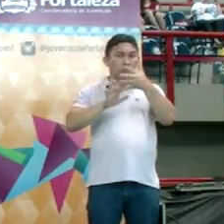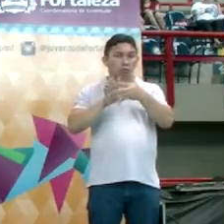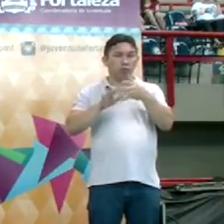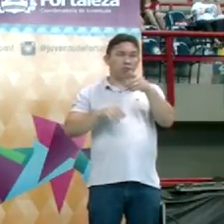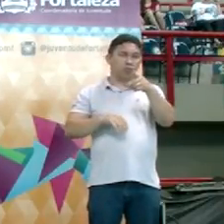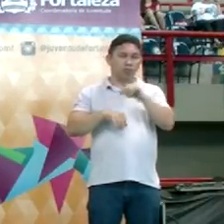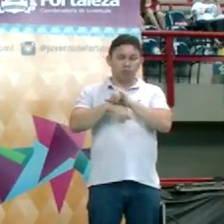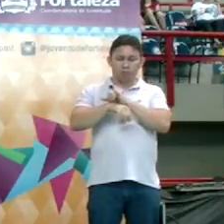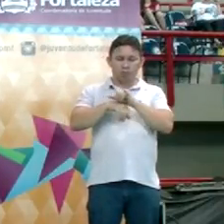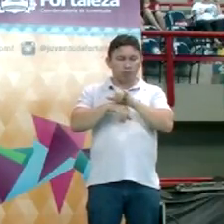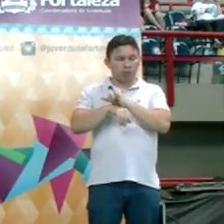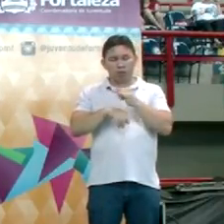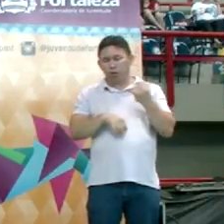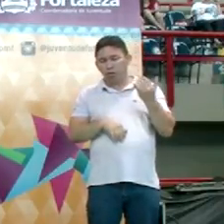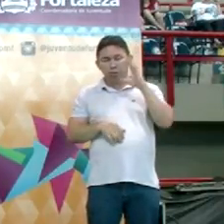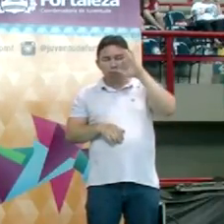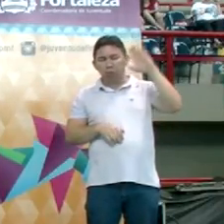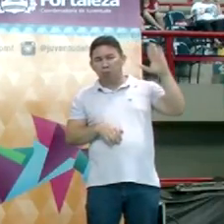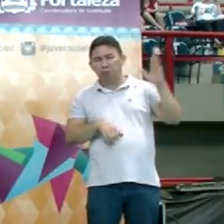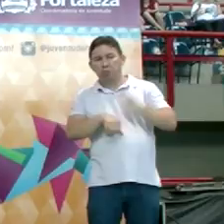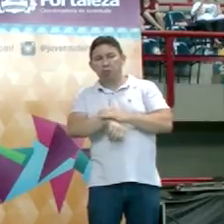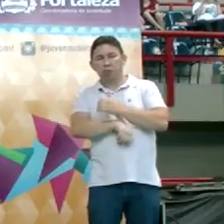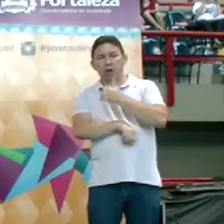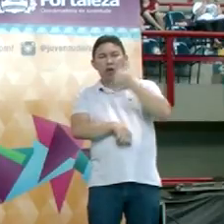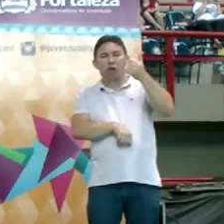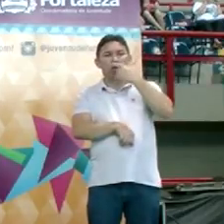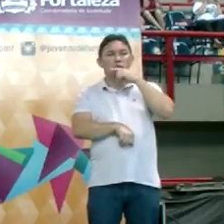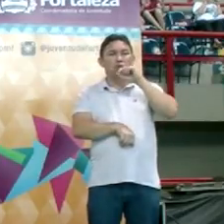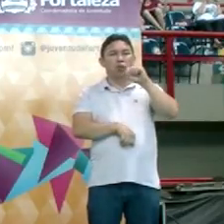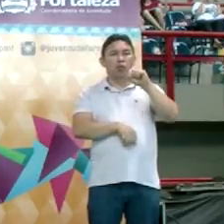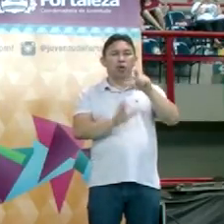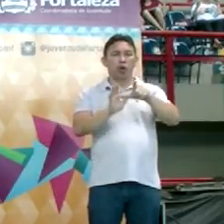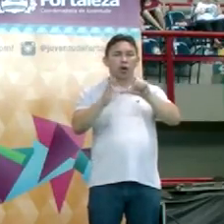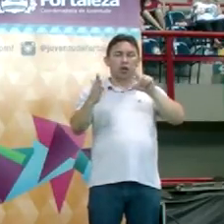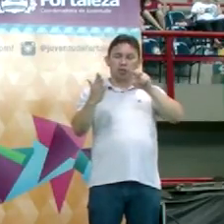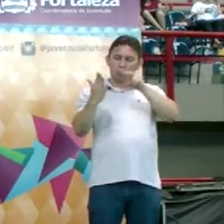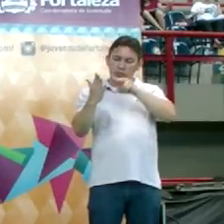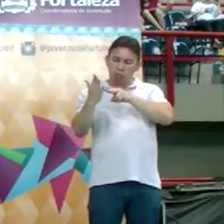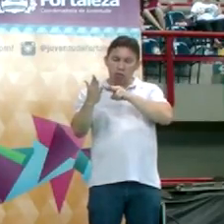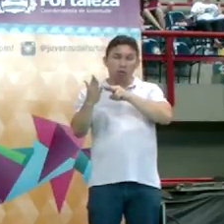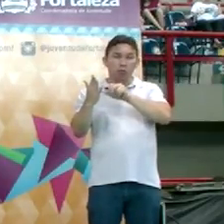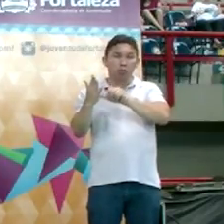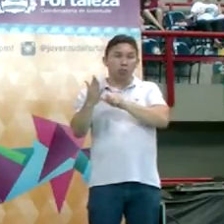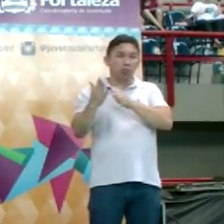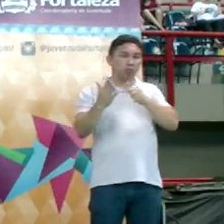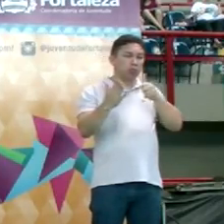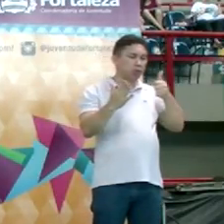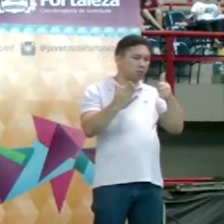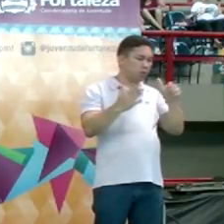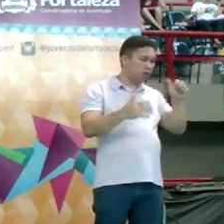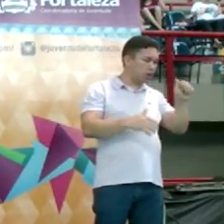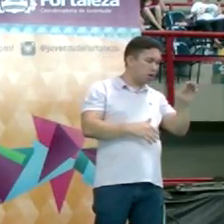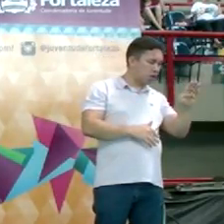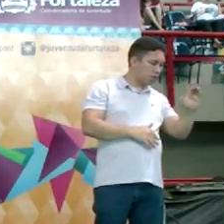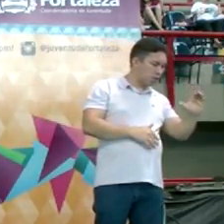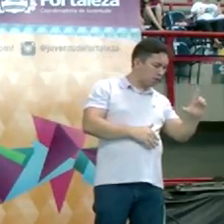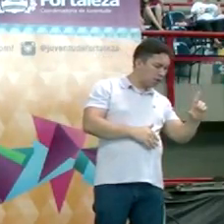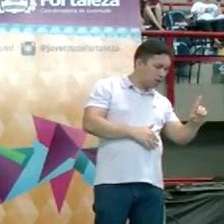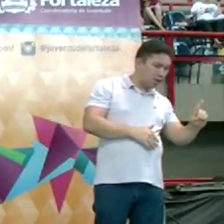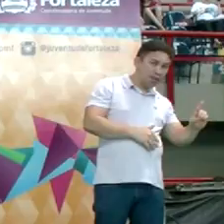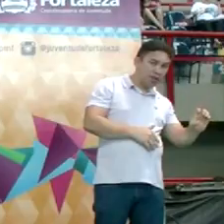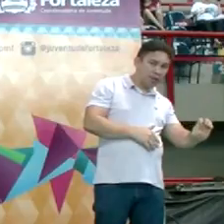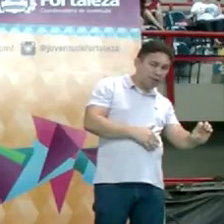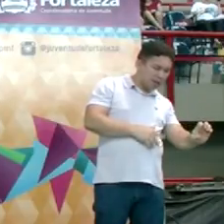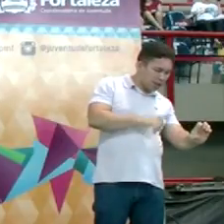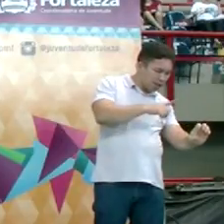a estratégia mais interessante para vocês seria, antes de ler o texto, vocês lerem as alternativas das